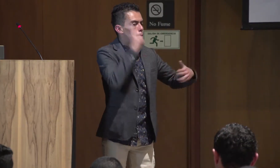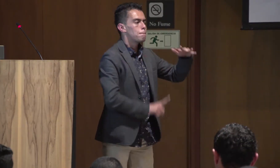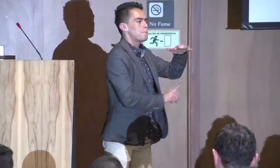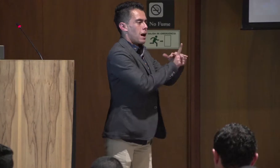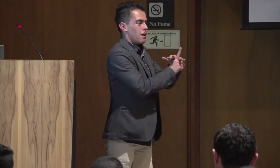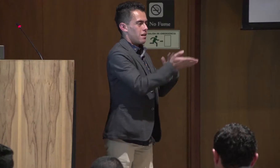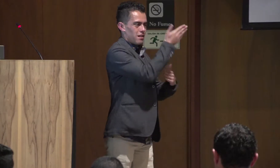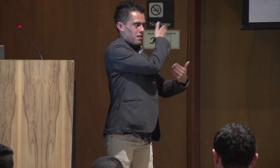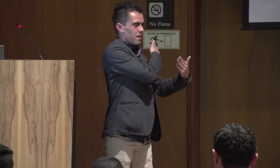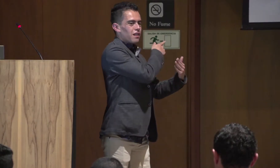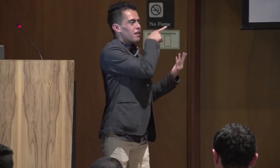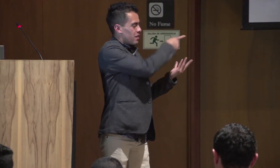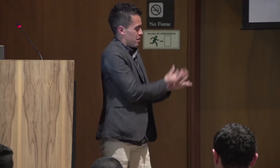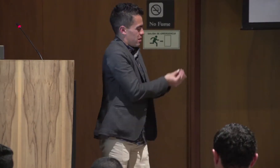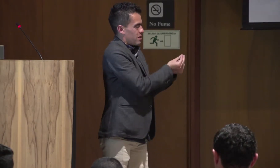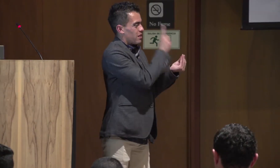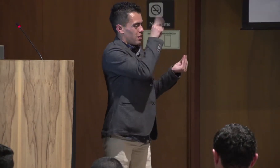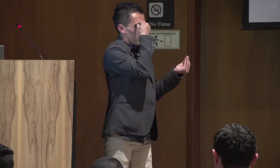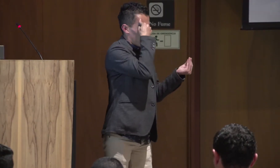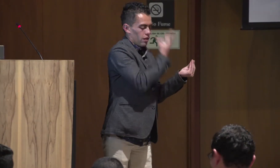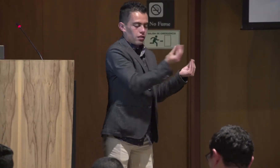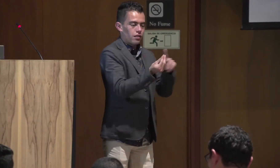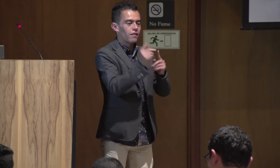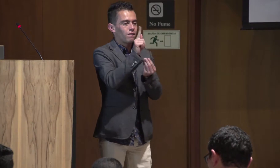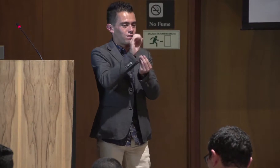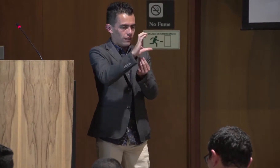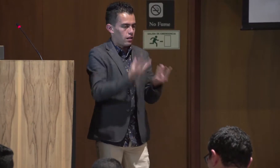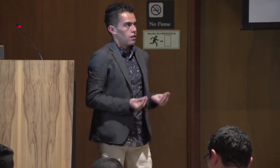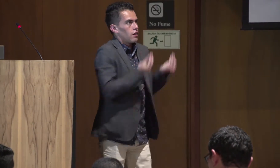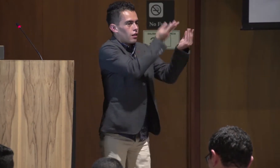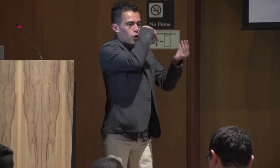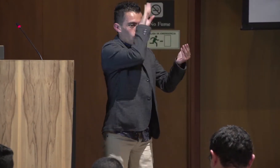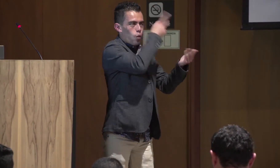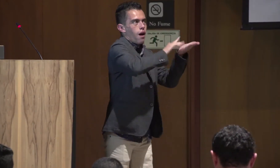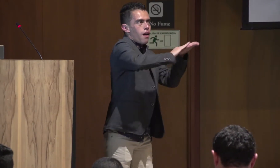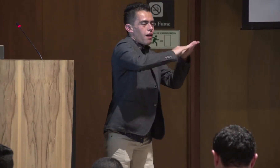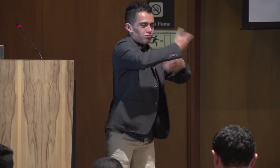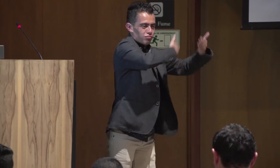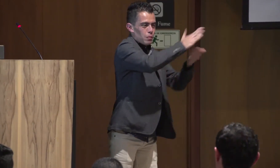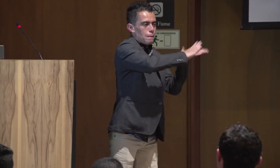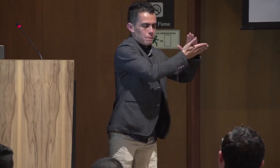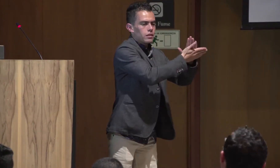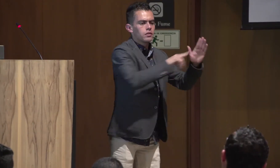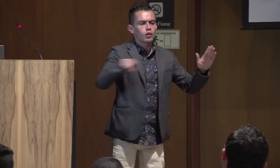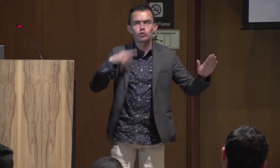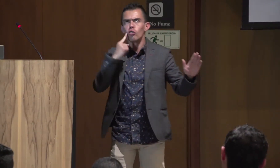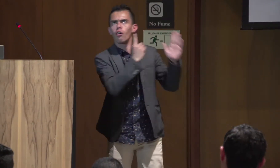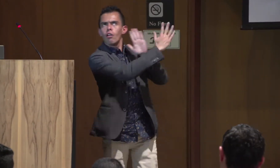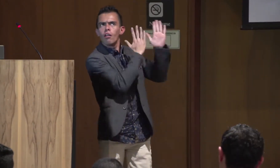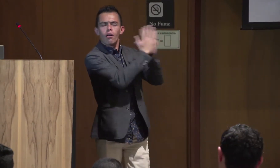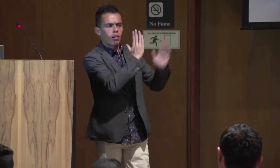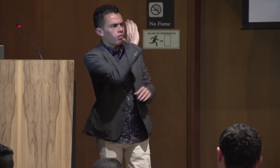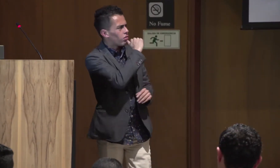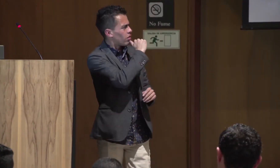En ese orden de ideas, entonces, en el marco de esos clubes de lectura, surge lo que nosotros estábamos viviendo en una situación